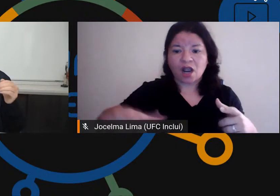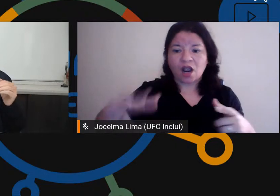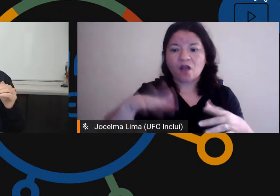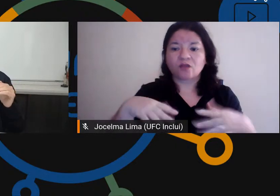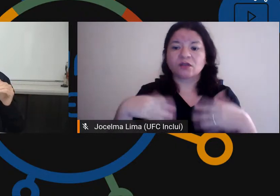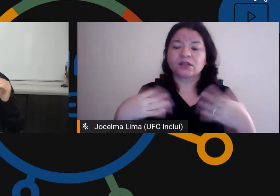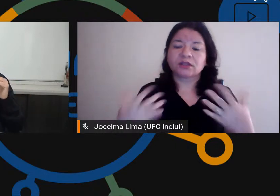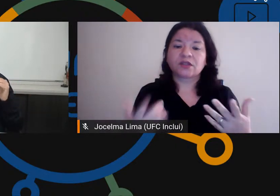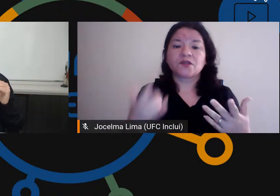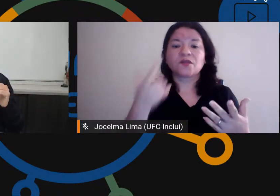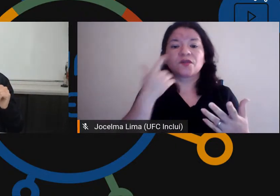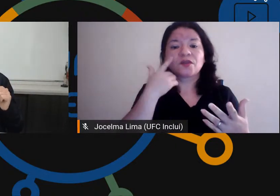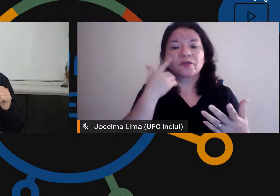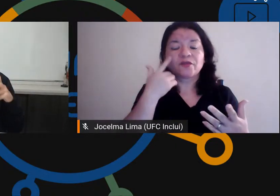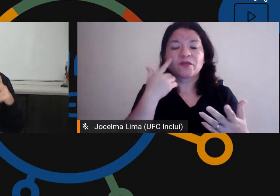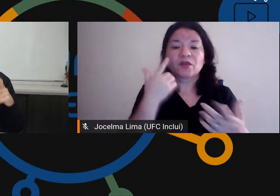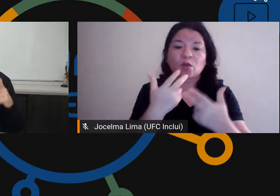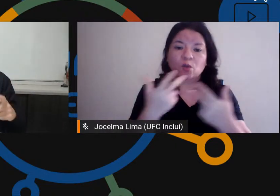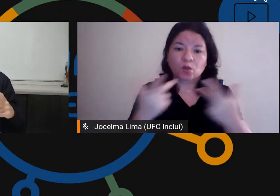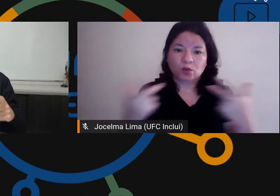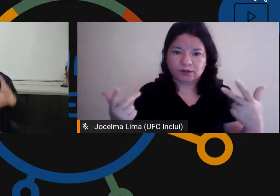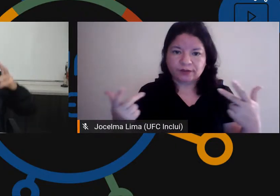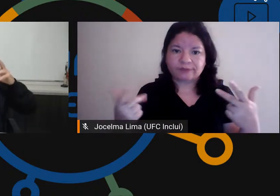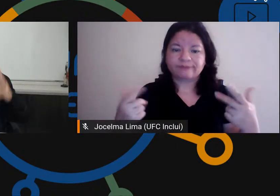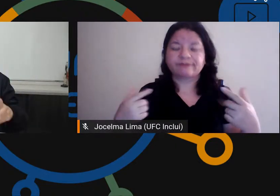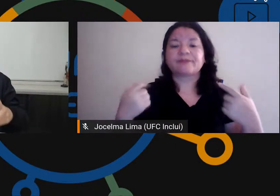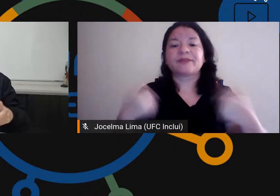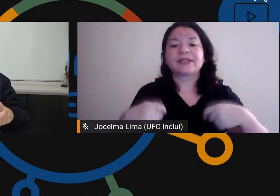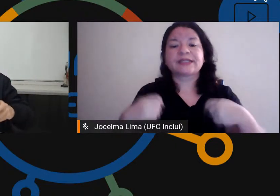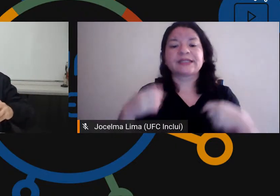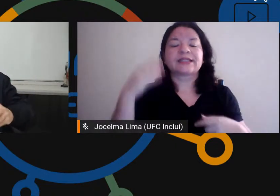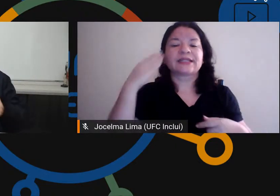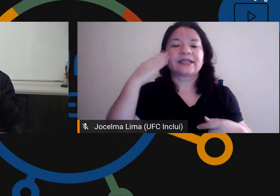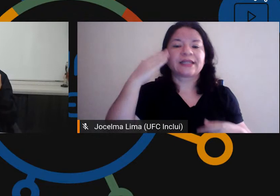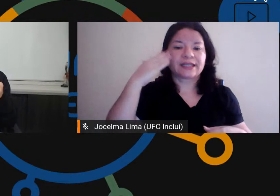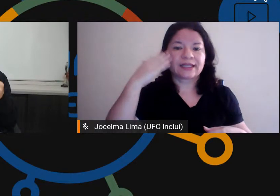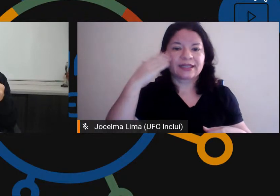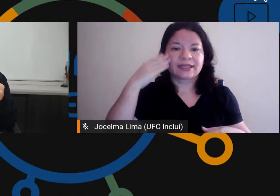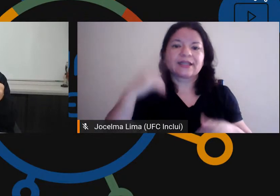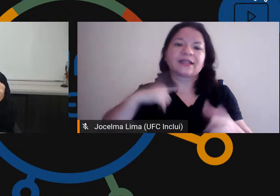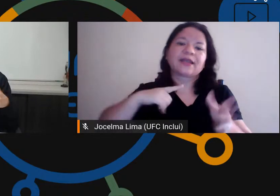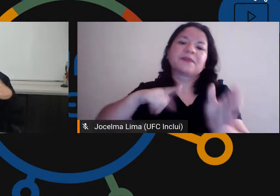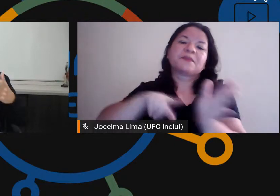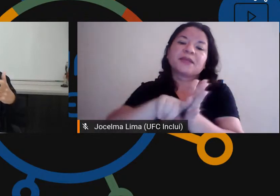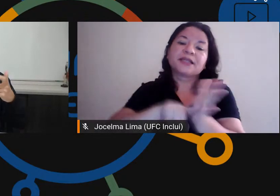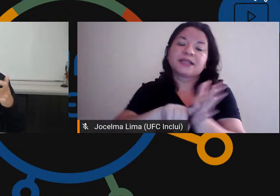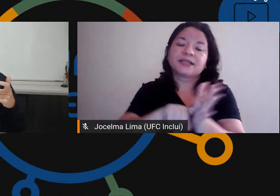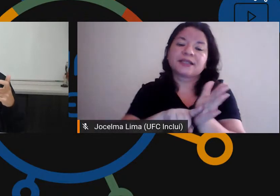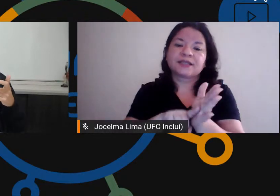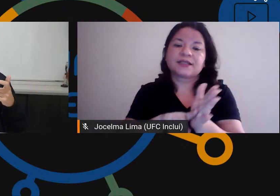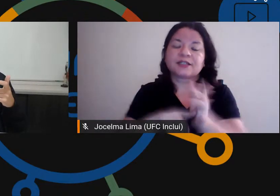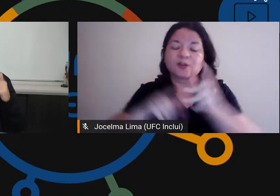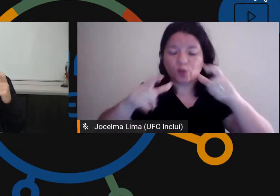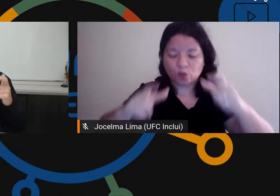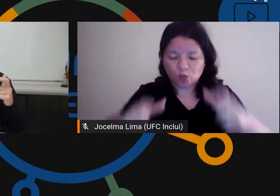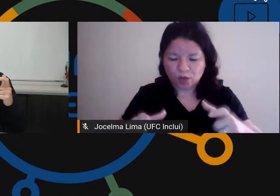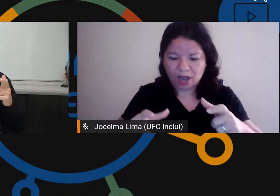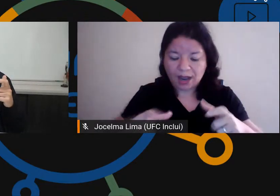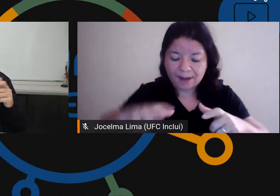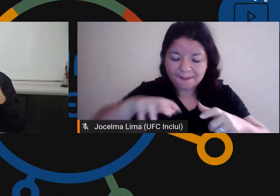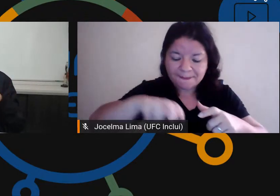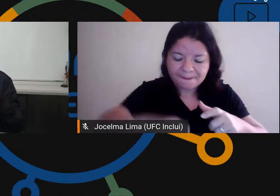aí. Então, é necessário entender que a ciência é isso. Você faz pesquisas locais, extrai ideias gerais. E